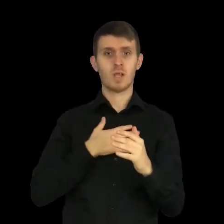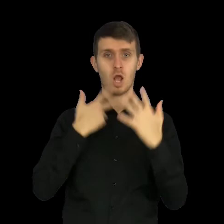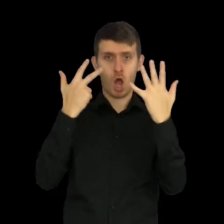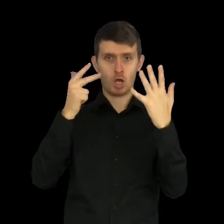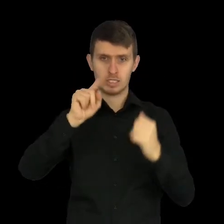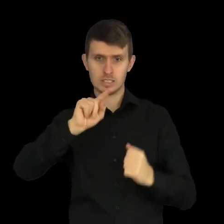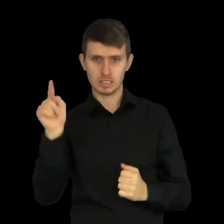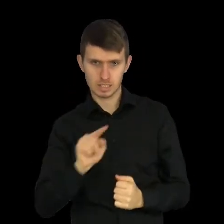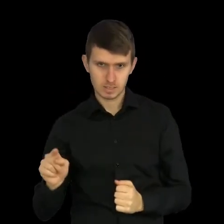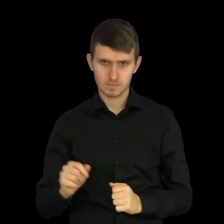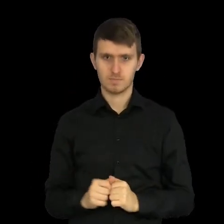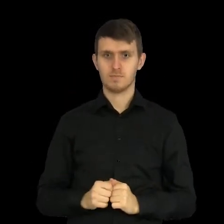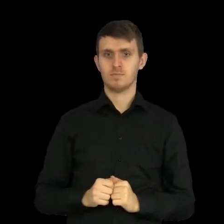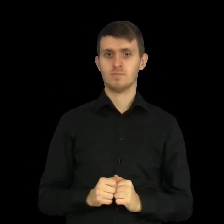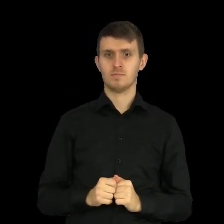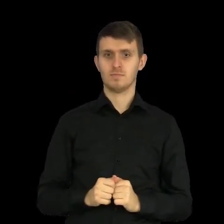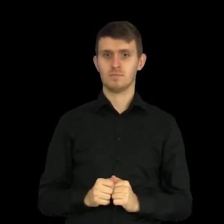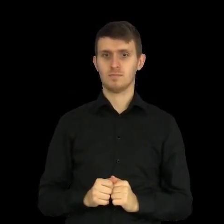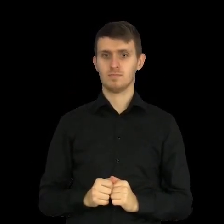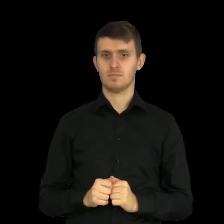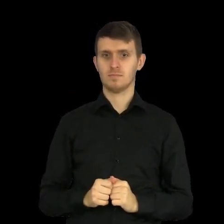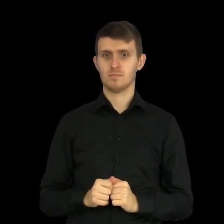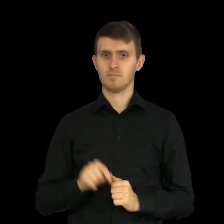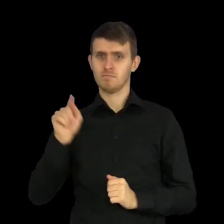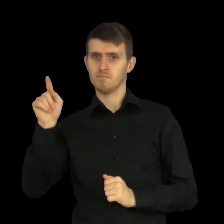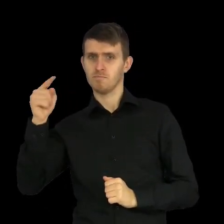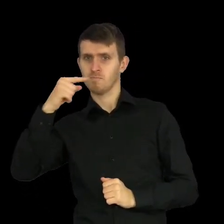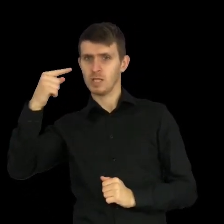Dalej mamy plus 8z,